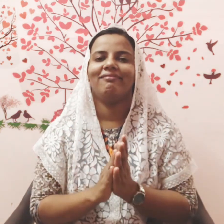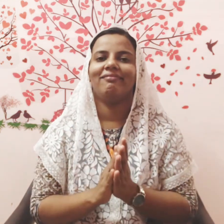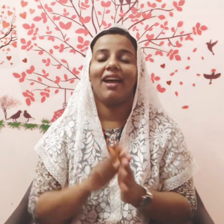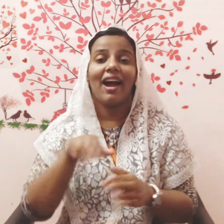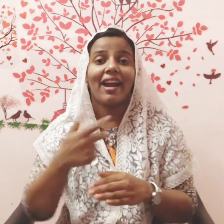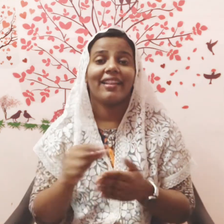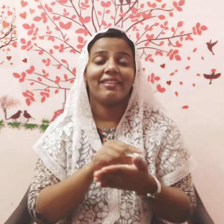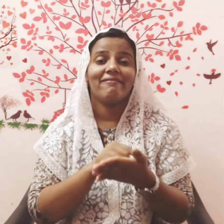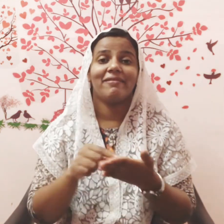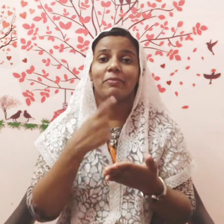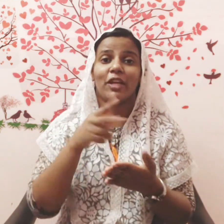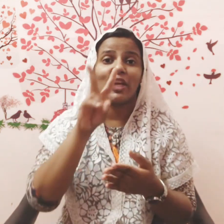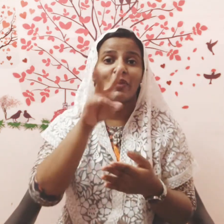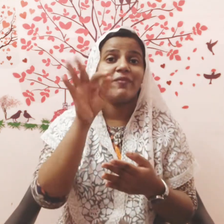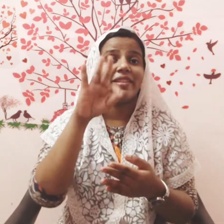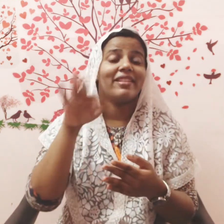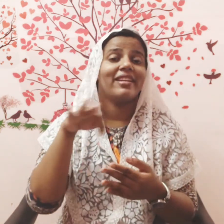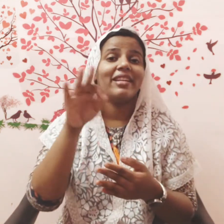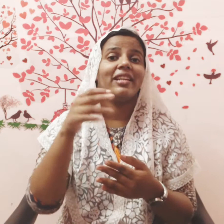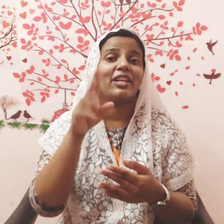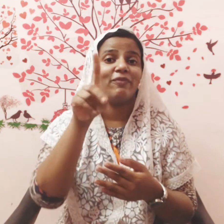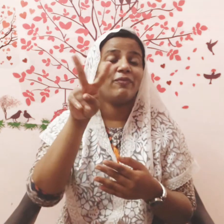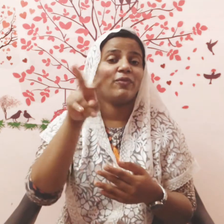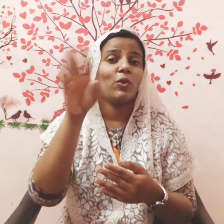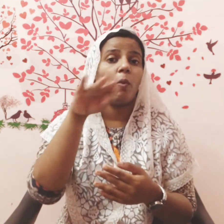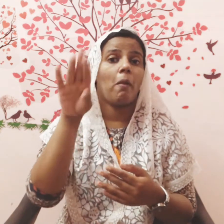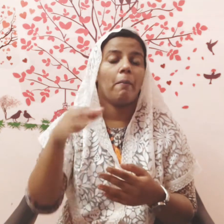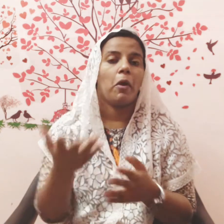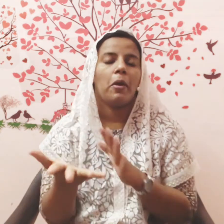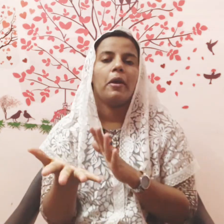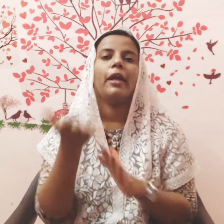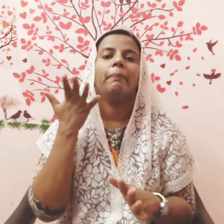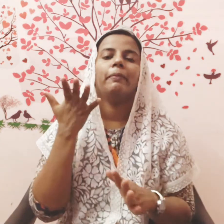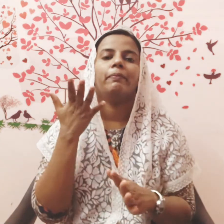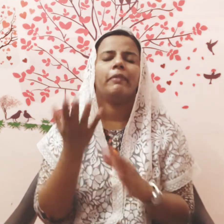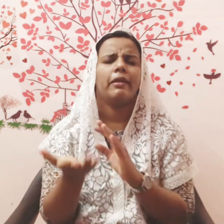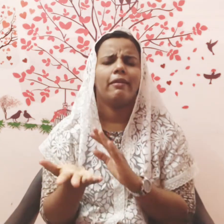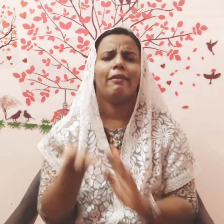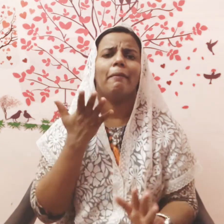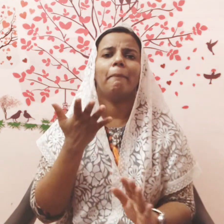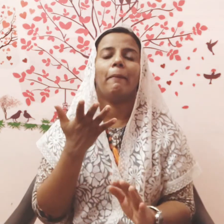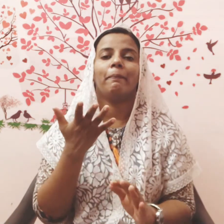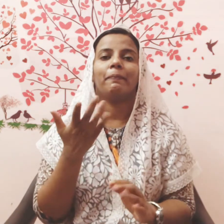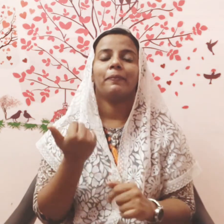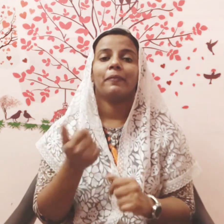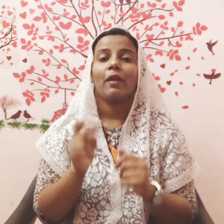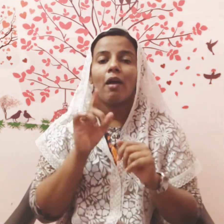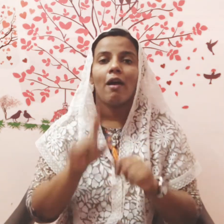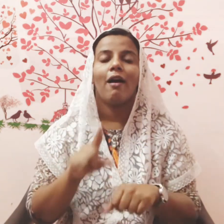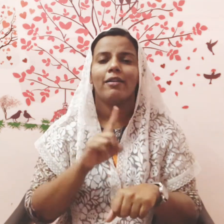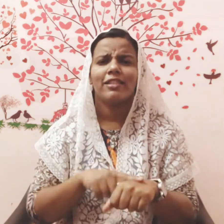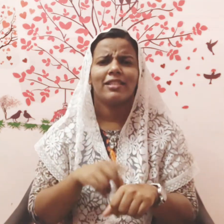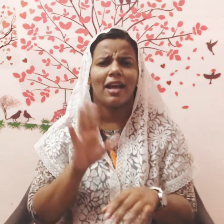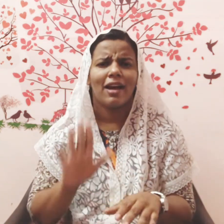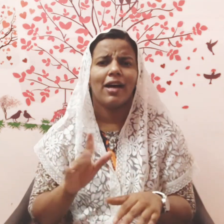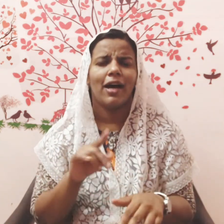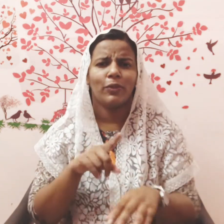ആമേൻ. സ്തോത്രം. അടുത്ത വാക്യം ഇങ്ങനെ പറഞ്ഞു, 28 കഴിഞ്ഞ് 29-ാമത്തെ വാക്യം പറഞ്ഞു, ക്ഷണത്തിൽ, ഇമ്മീഡിയറ്റ്ലി, ആമേൻ, ആ സ്ട്രെയിറ്റ്